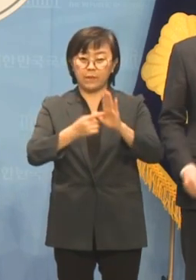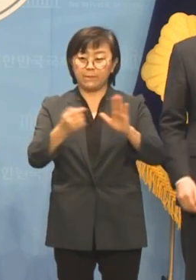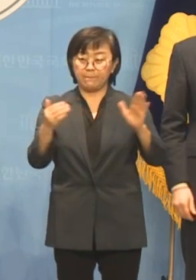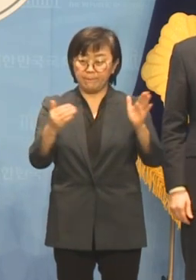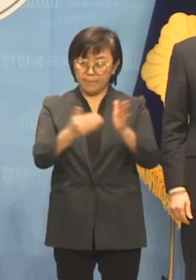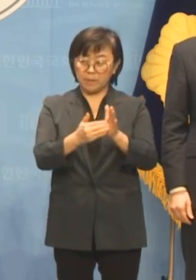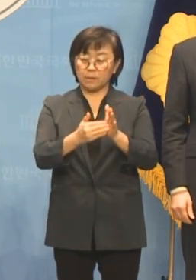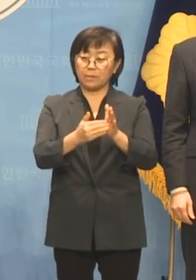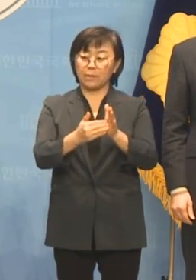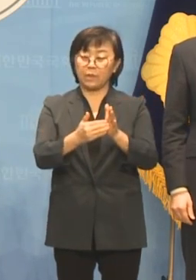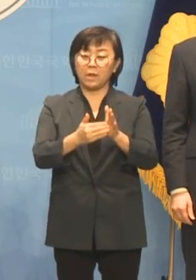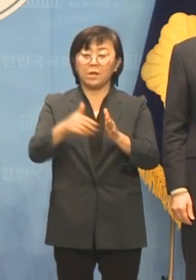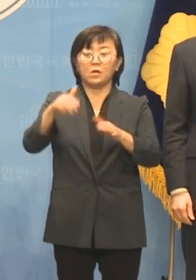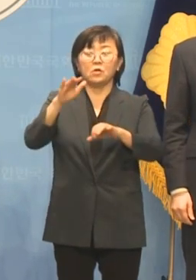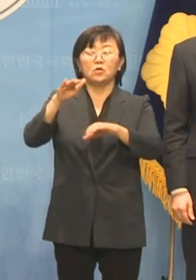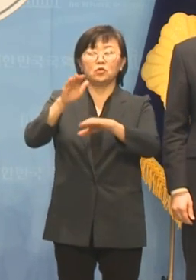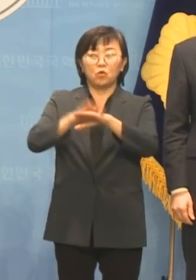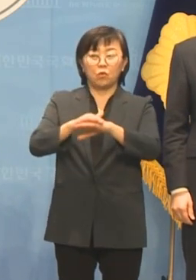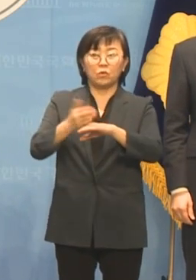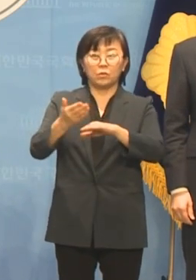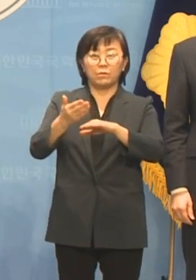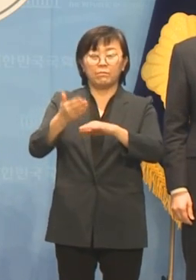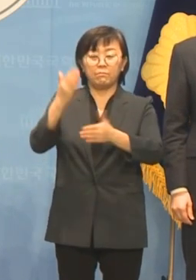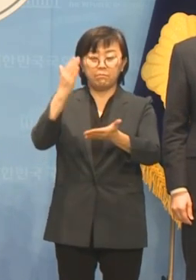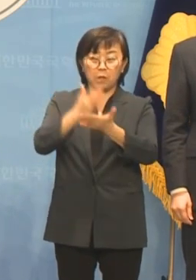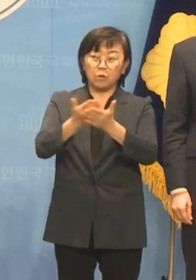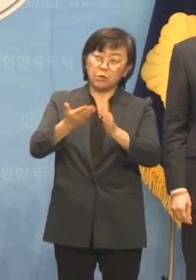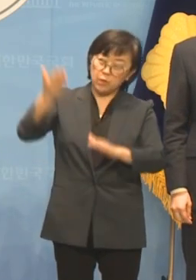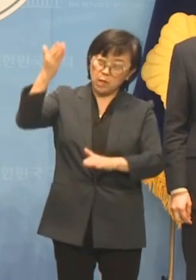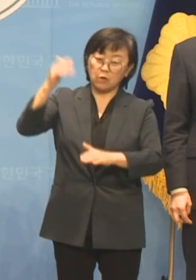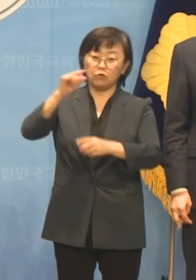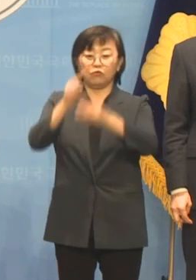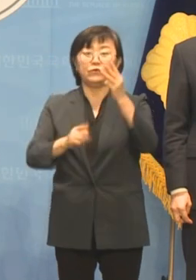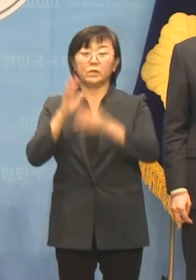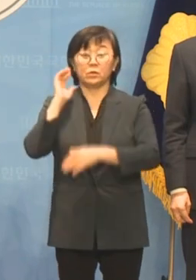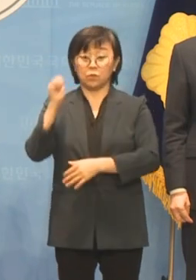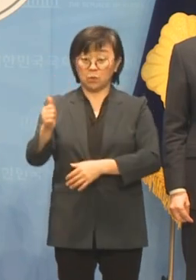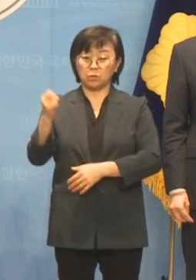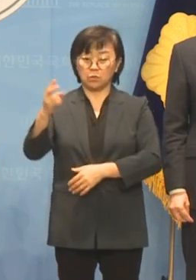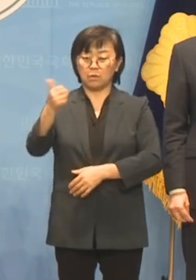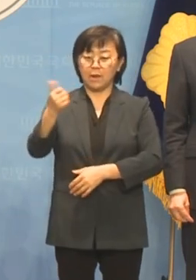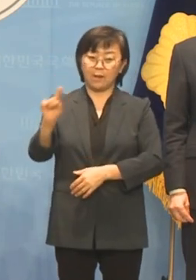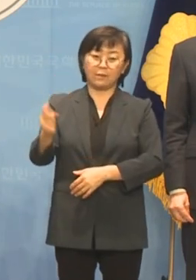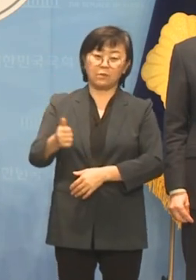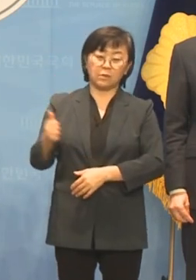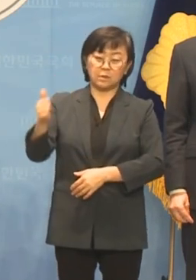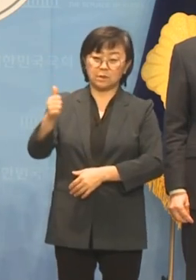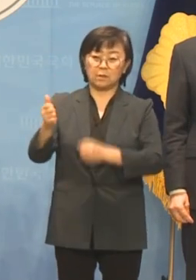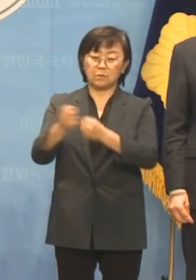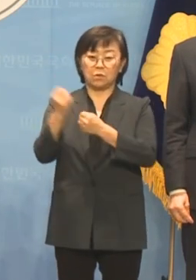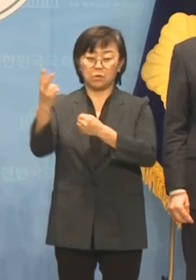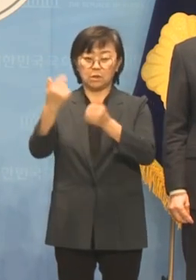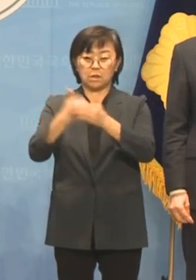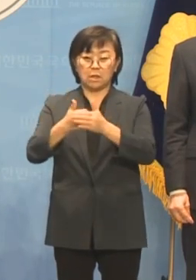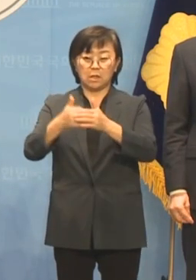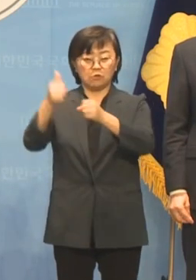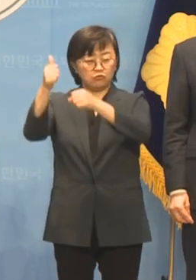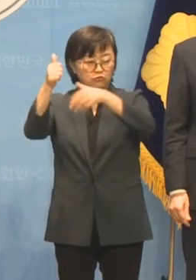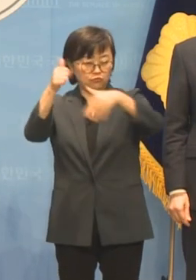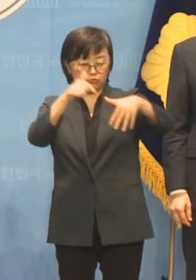밝혀졌습니다. 손준성만이 아니라 그 윗선인 윤석열 대통령, 한동훈 위원장, 그리고 그